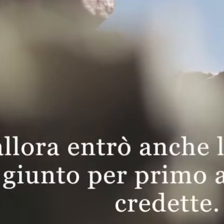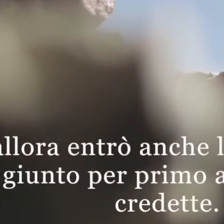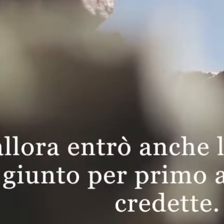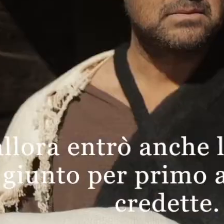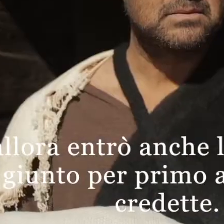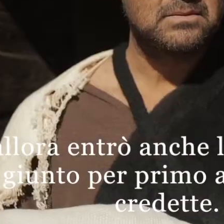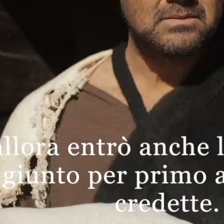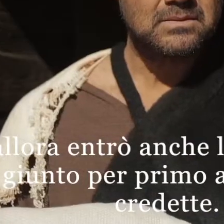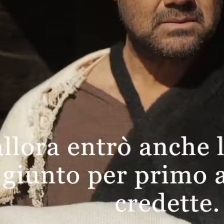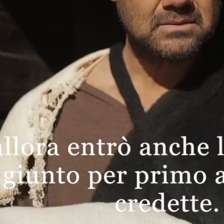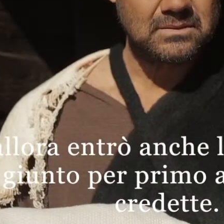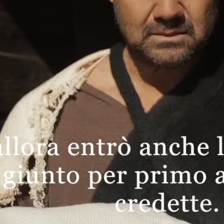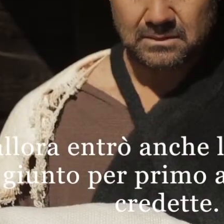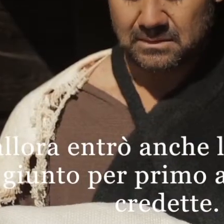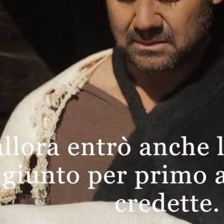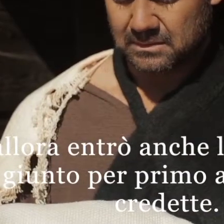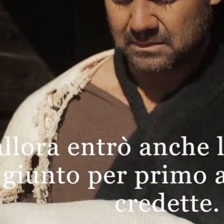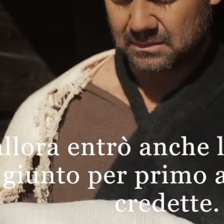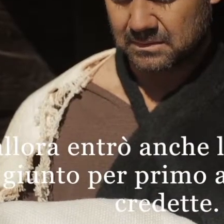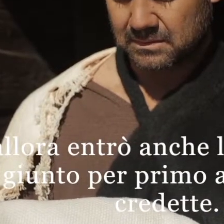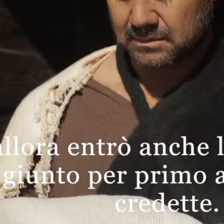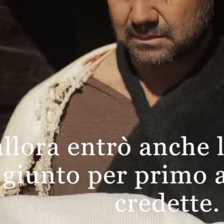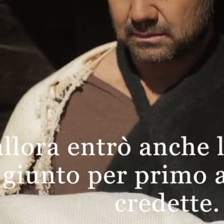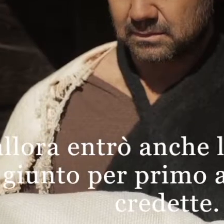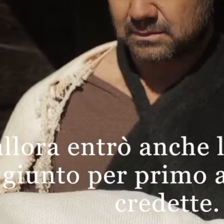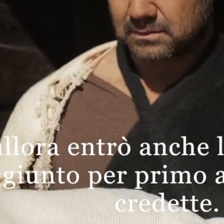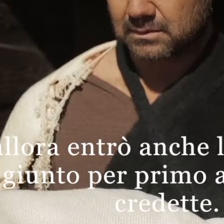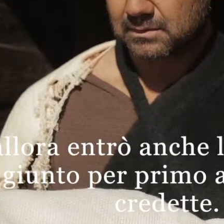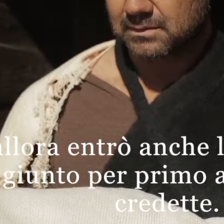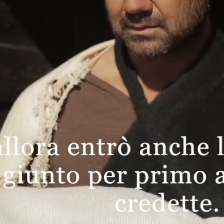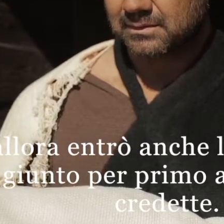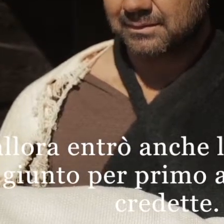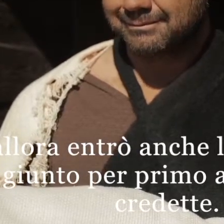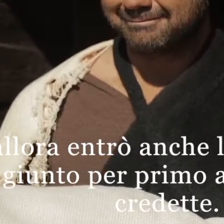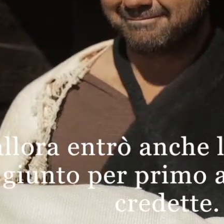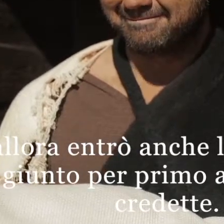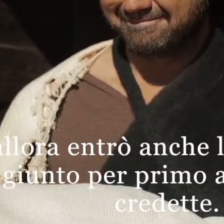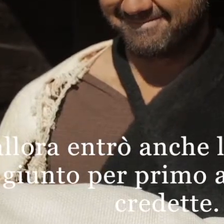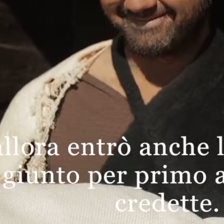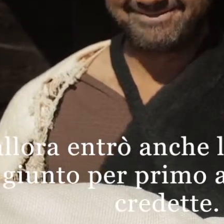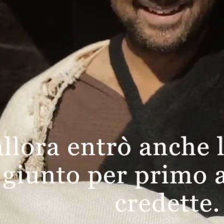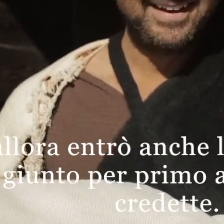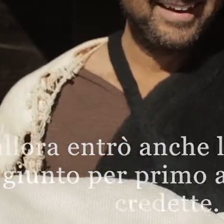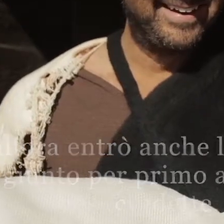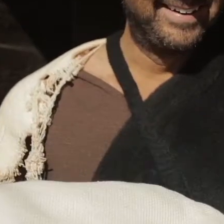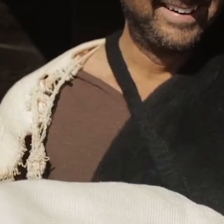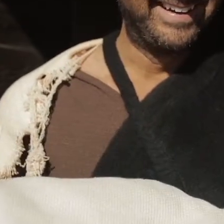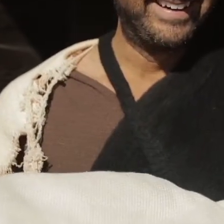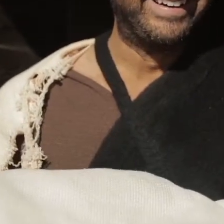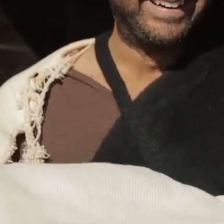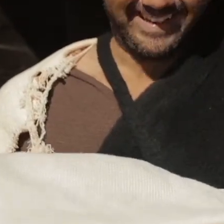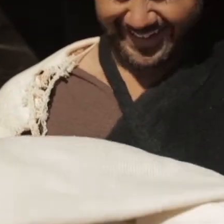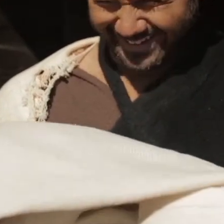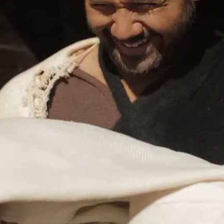Allora entrò anche l'altro discepolo che era giunto per primo al sepolcro e vide e credette.